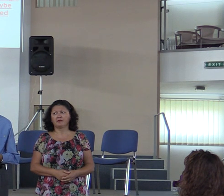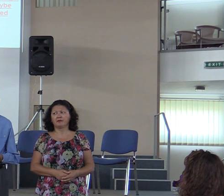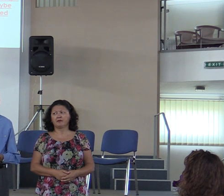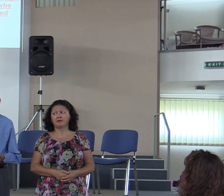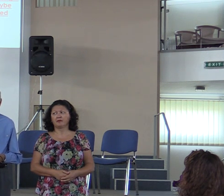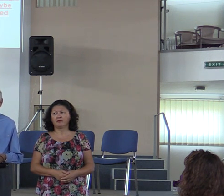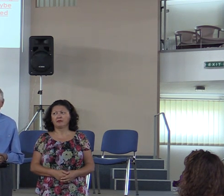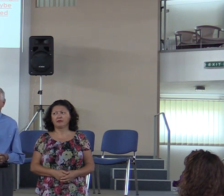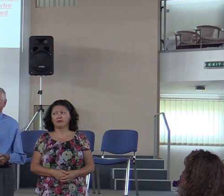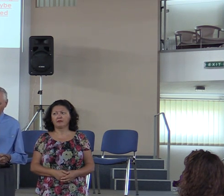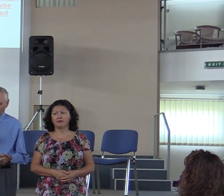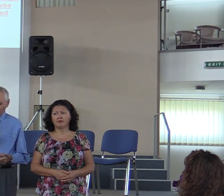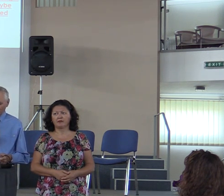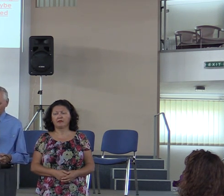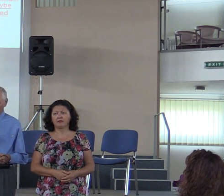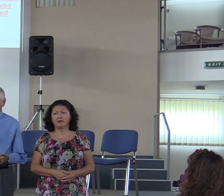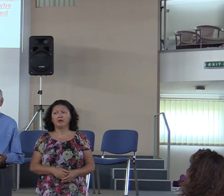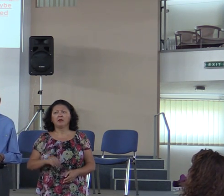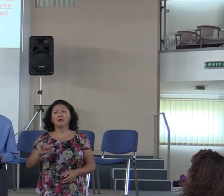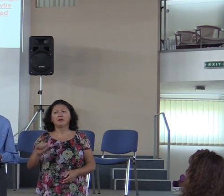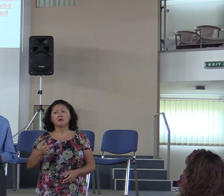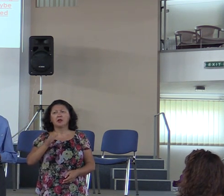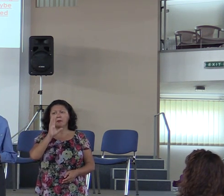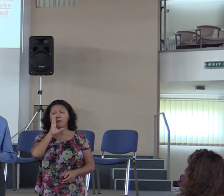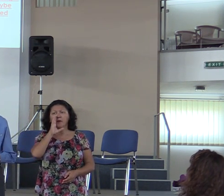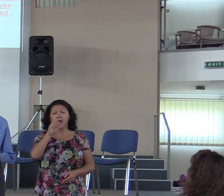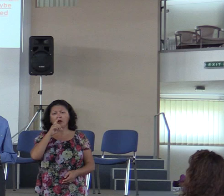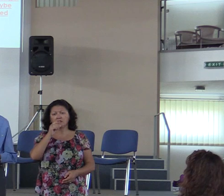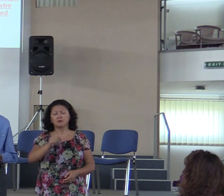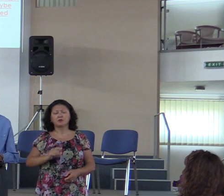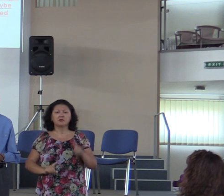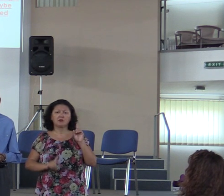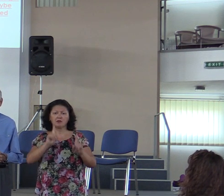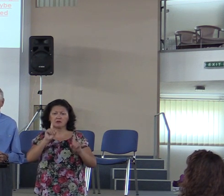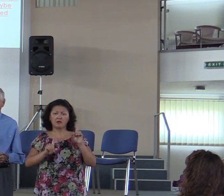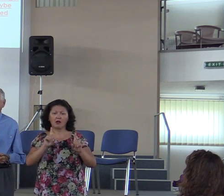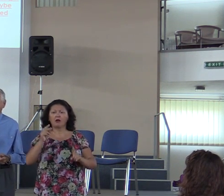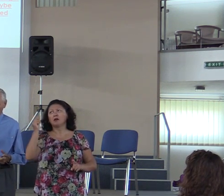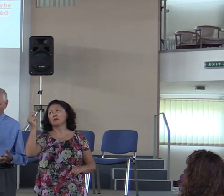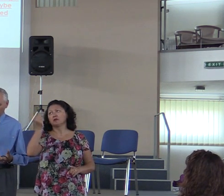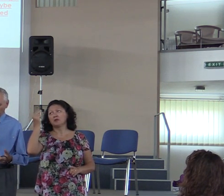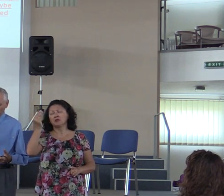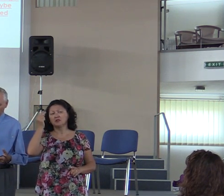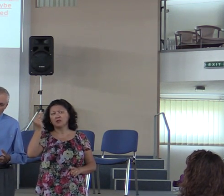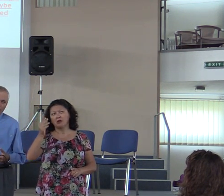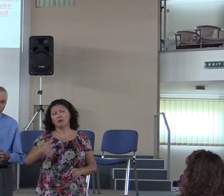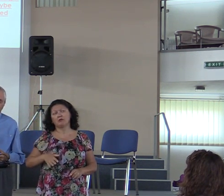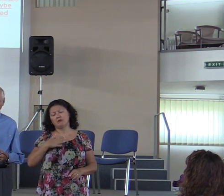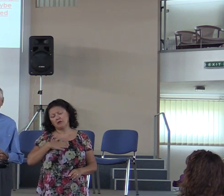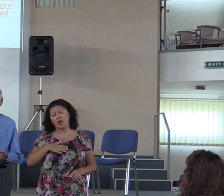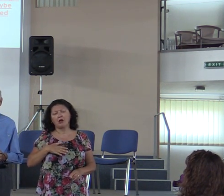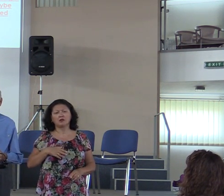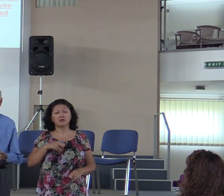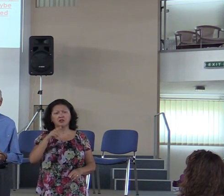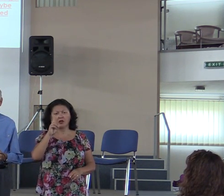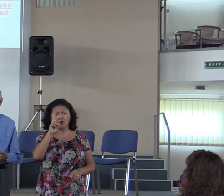needed some washing. Și mama a spus, dacă Dumnezeu va îngădui ca să ne udăm, atunci